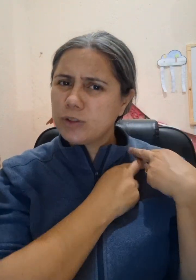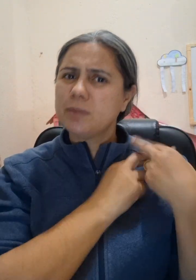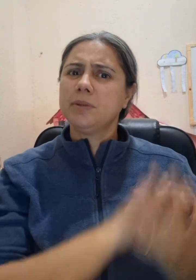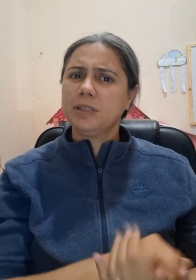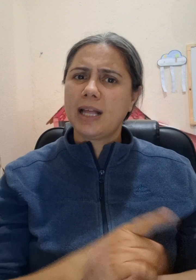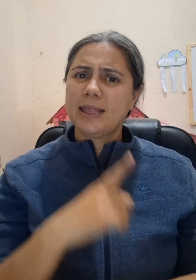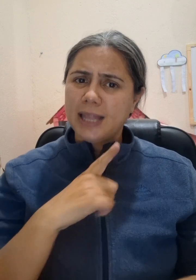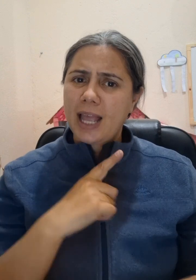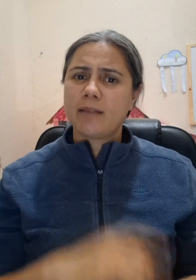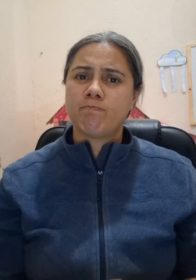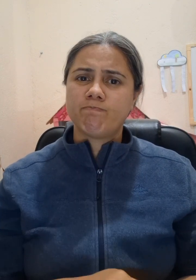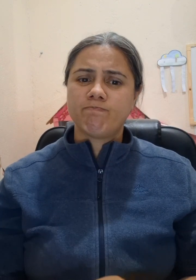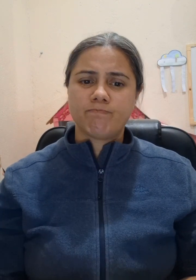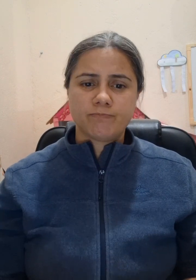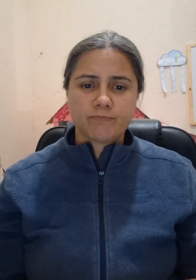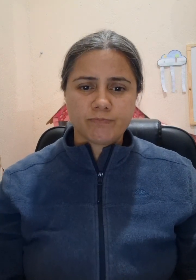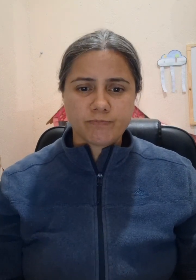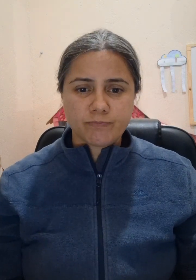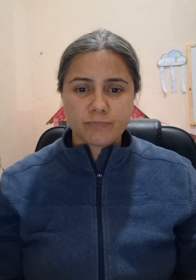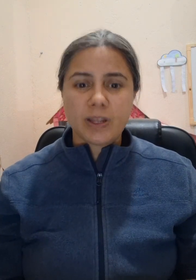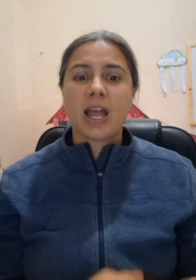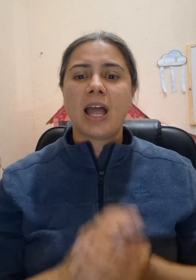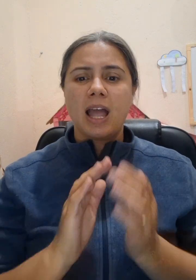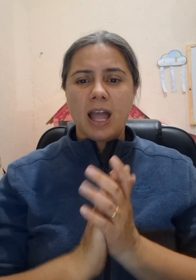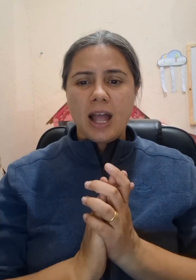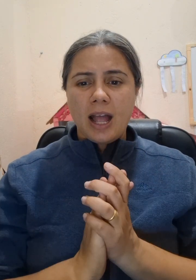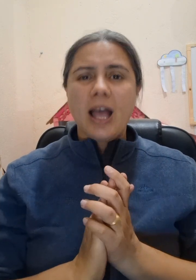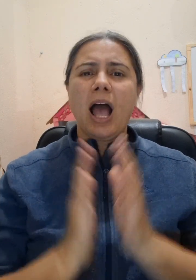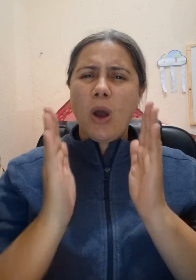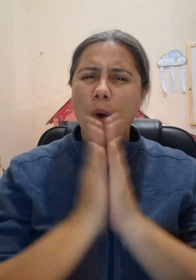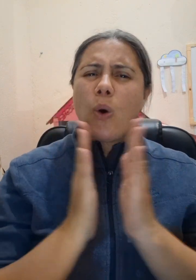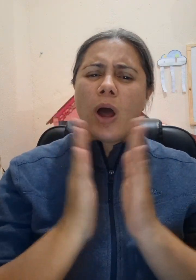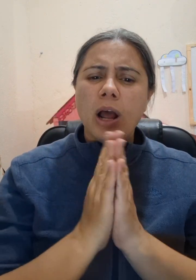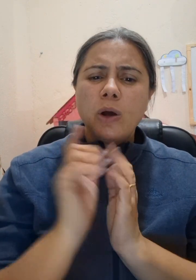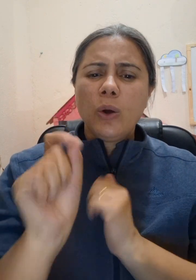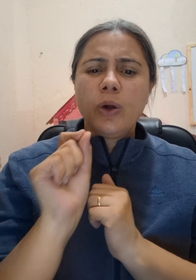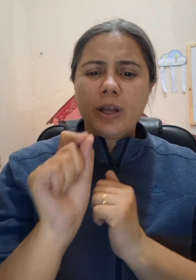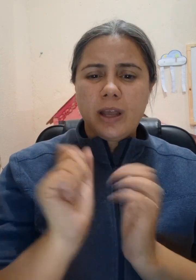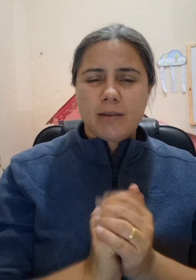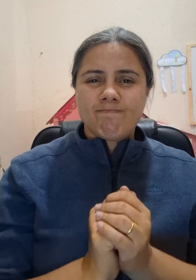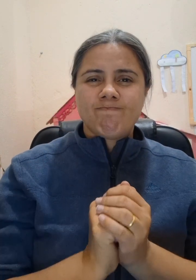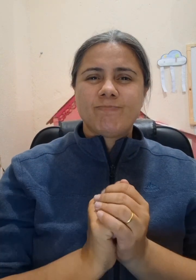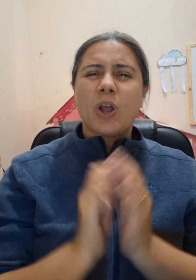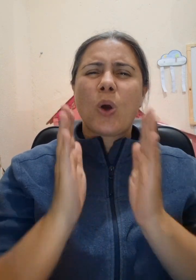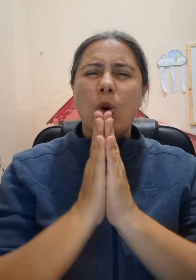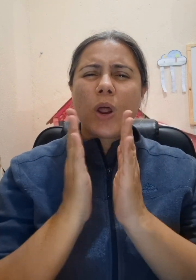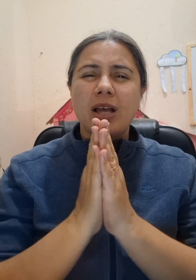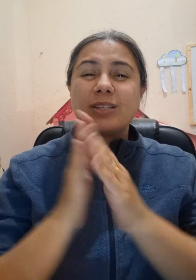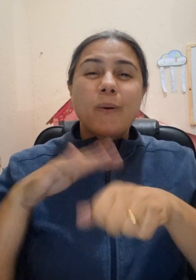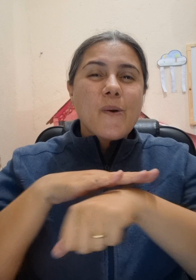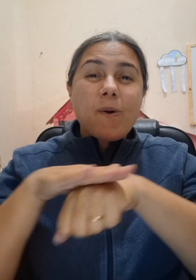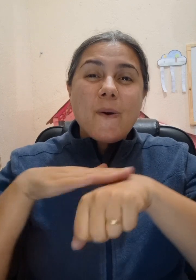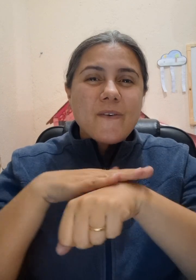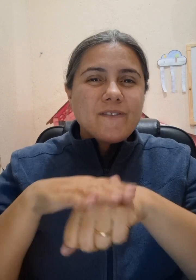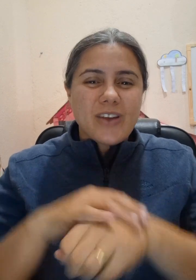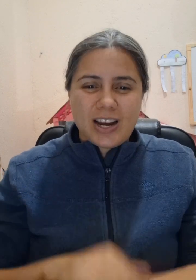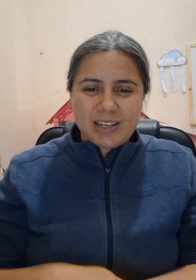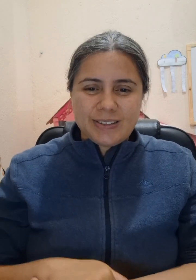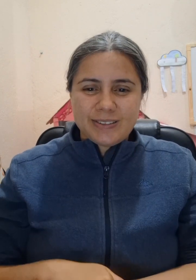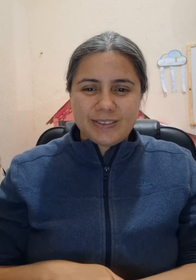vontade dele para nós, para também nos responsabilizar diante dele. E a